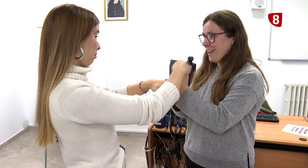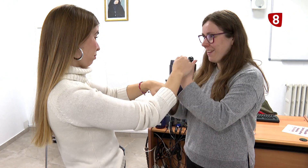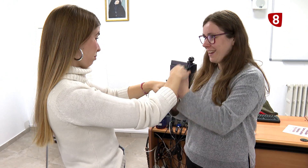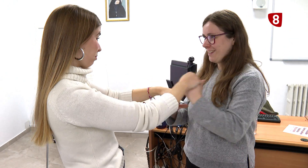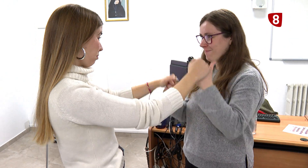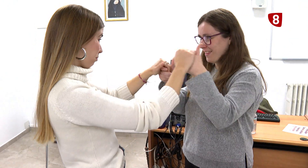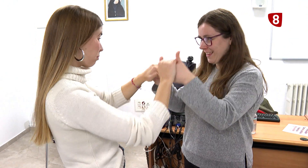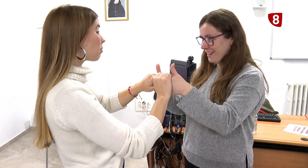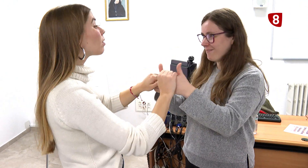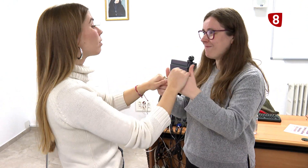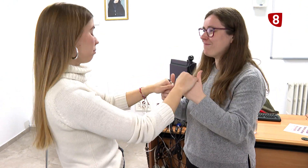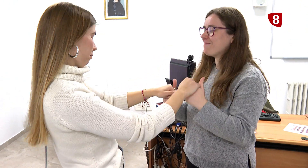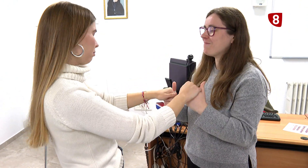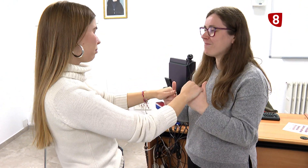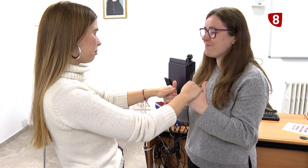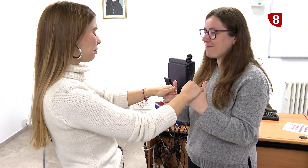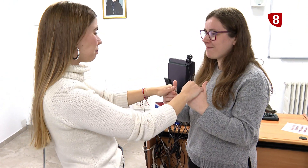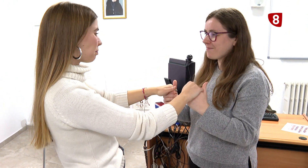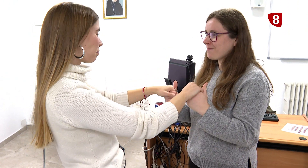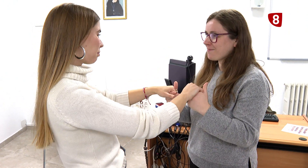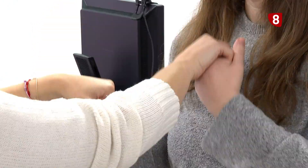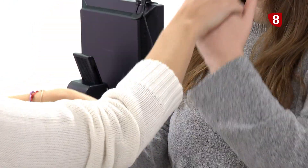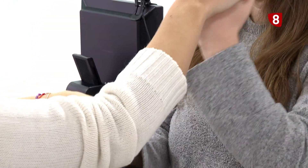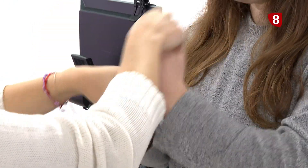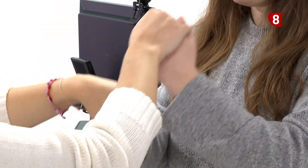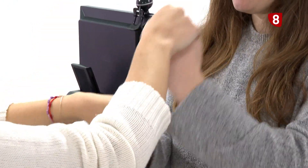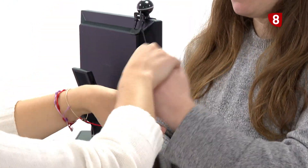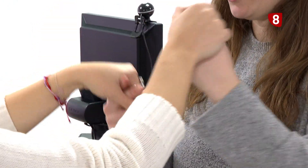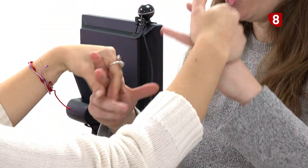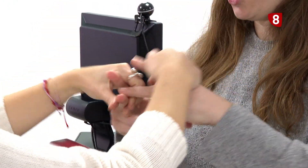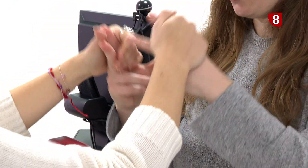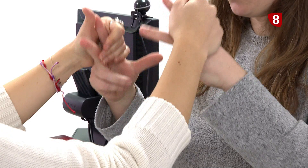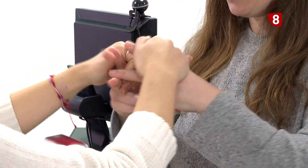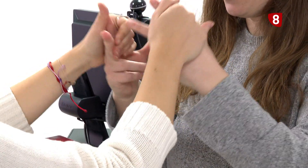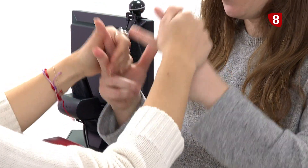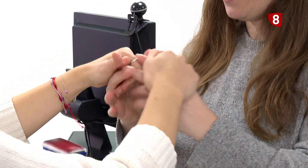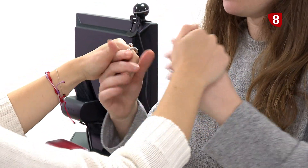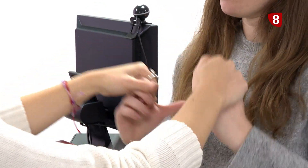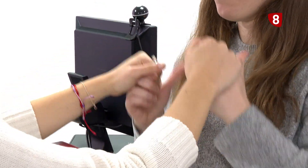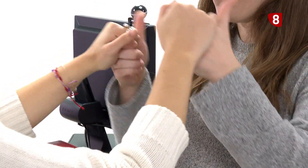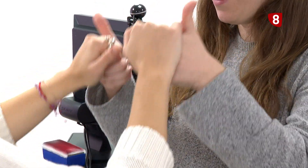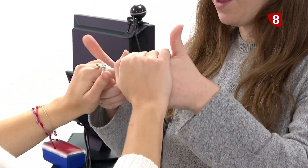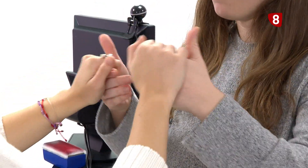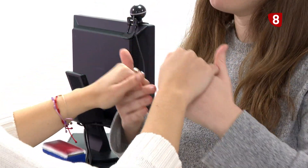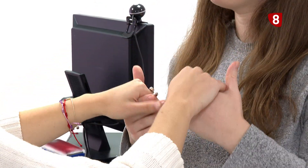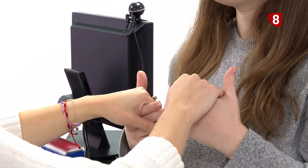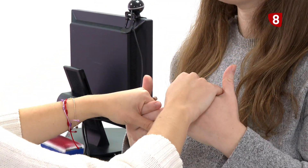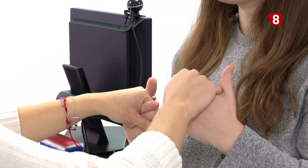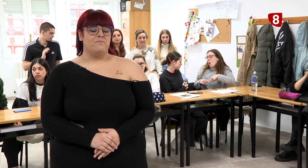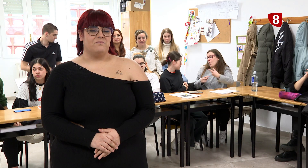Para muchos de estos alumnos esta es una opción profesional, pero también vocacional. Yo hace tiempo estudié auxiliar, y